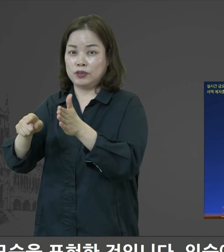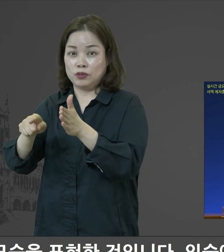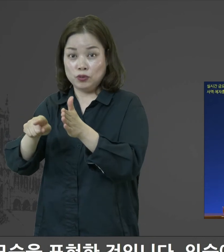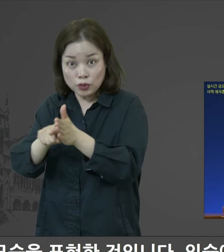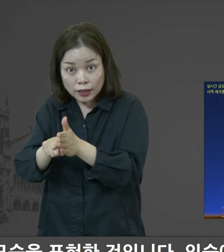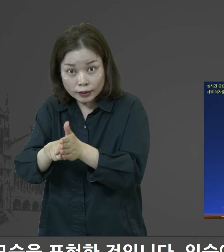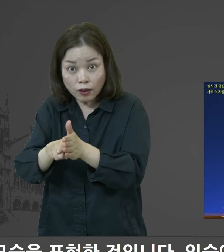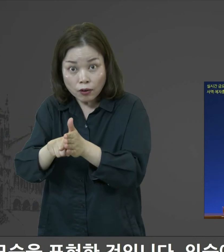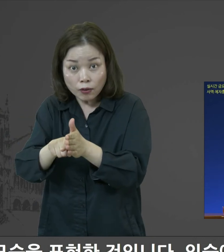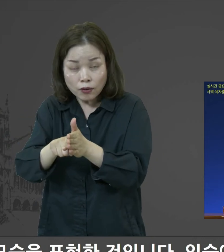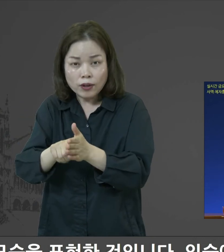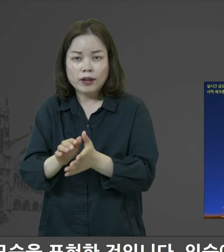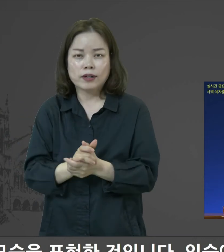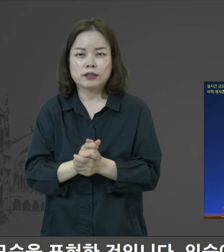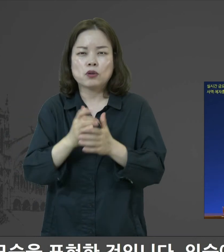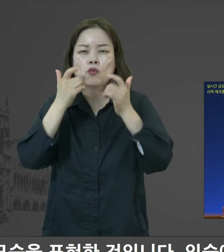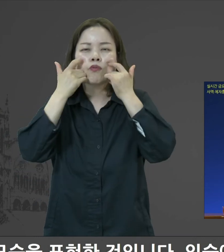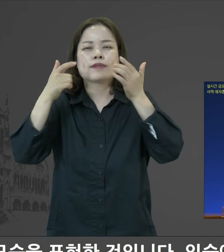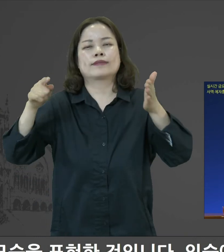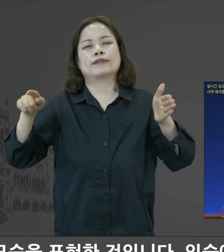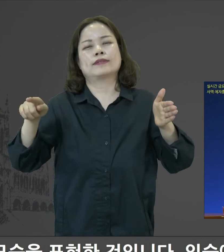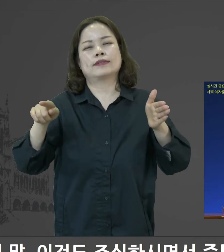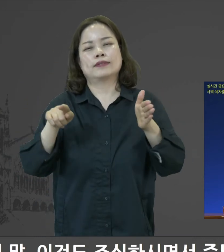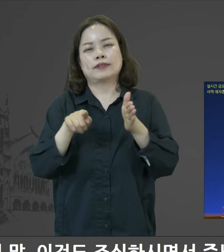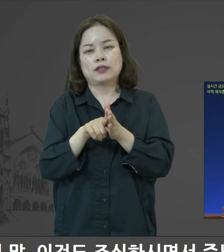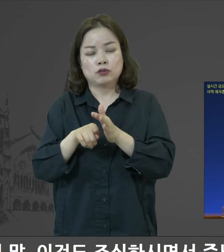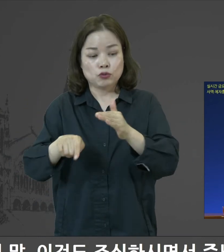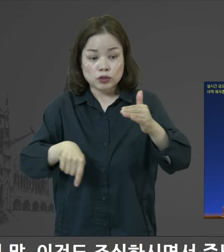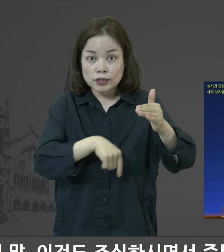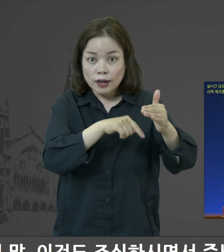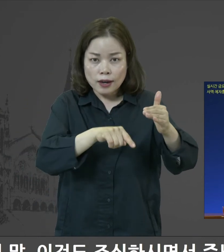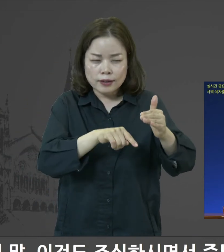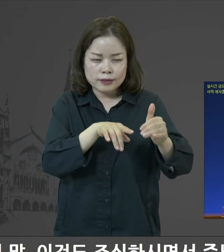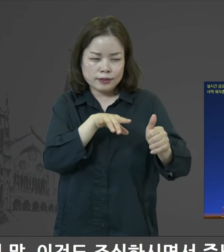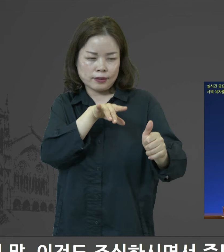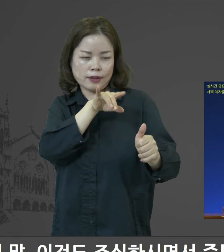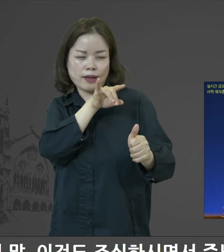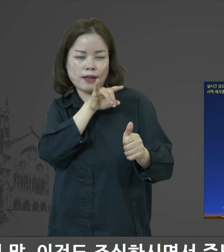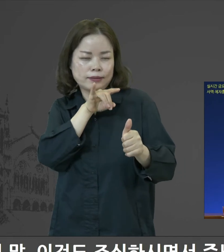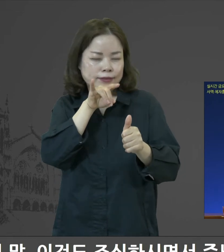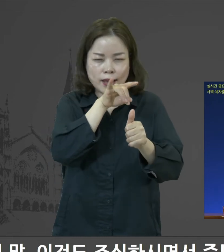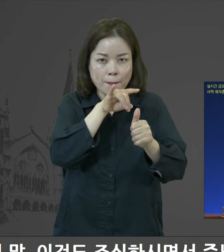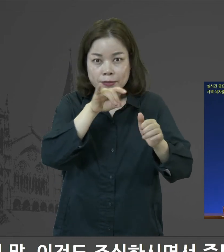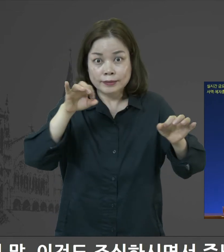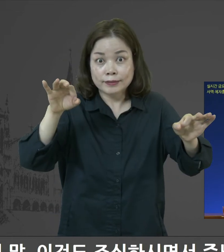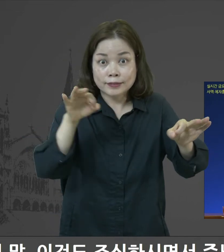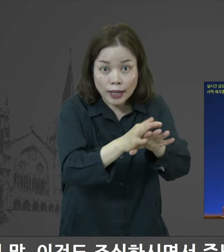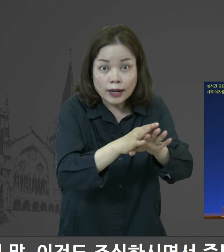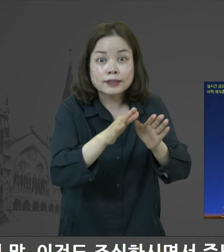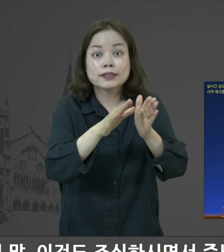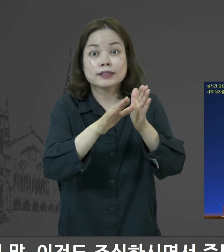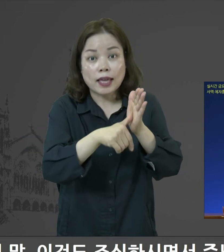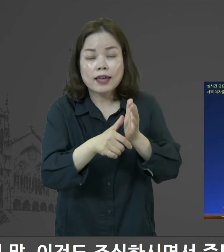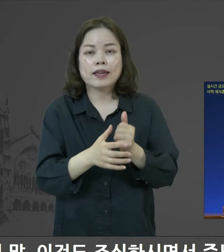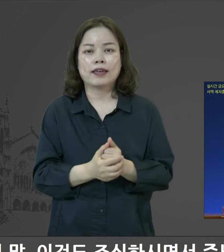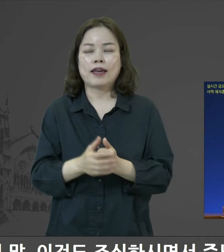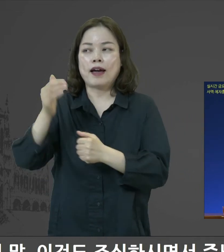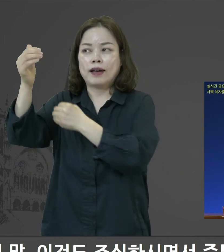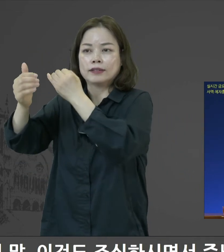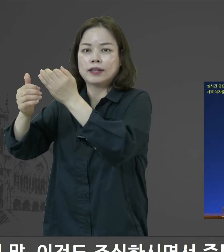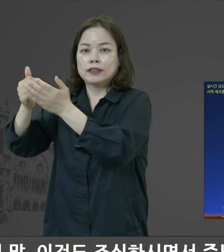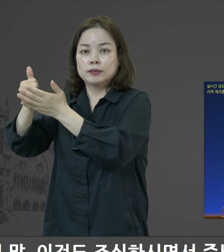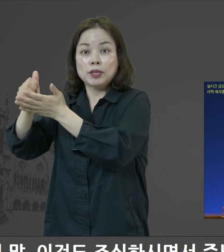거라는 이런 그 이제 확신을 가지면서 우리 안에 간사함을 없앨 때에